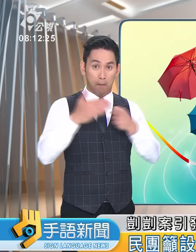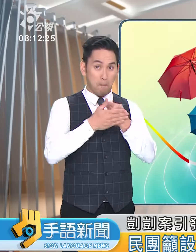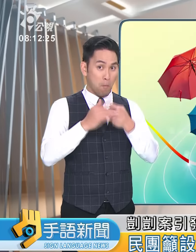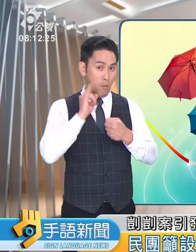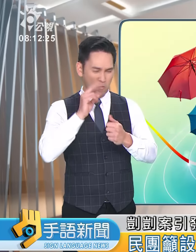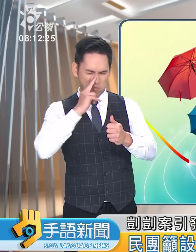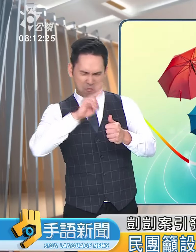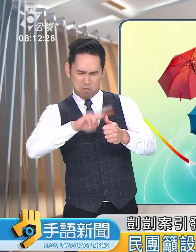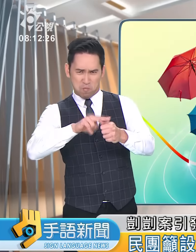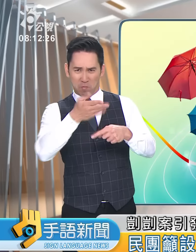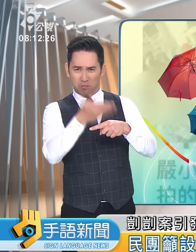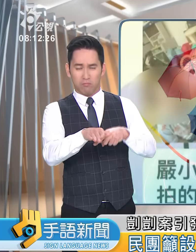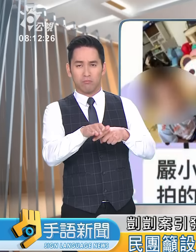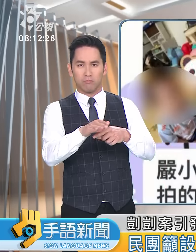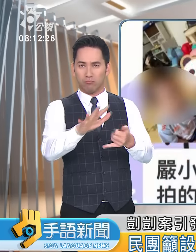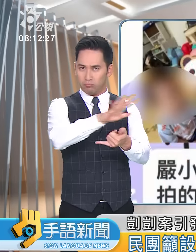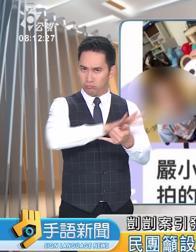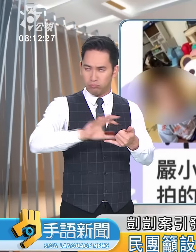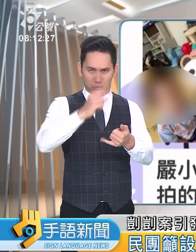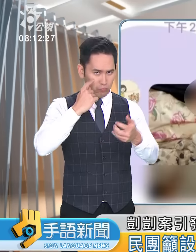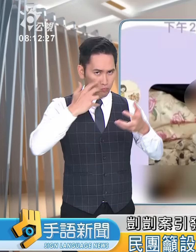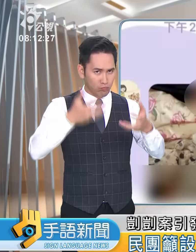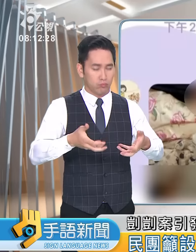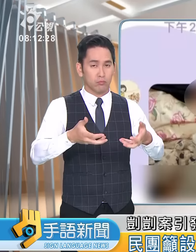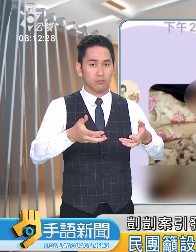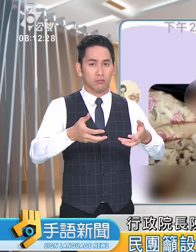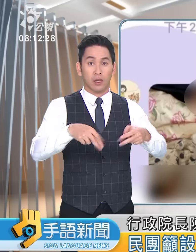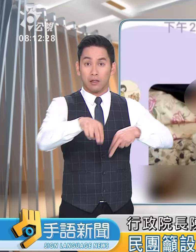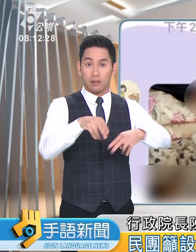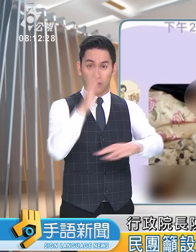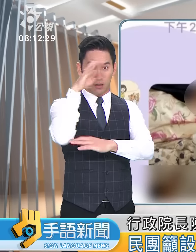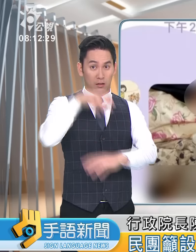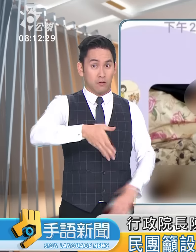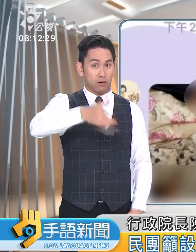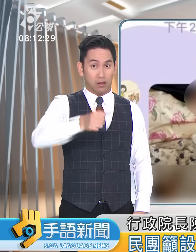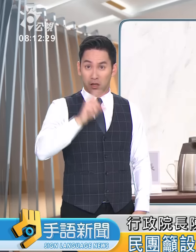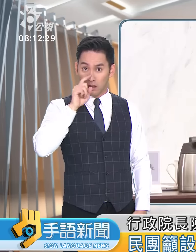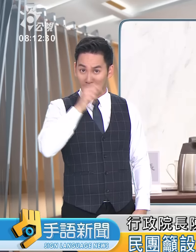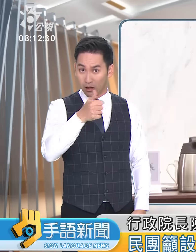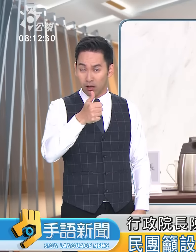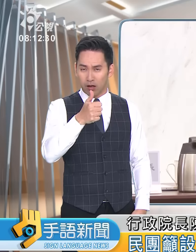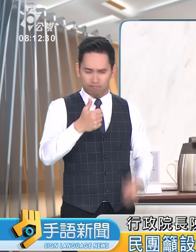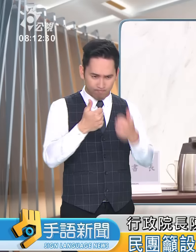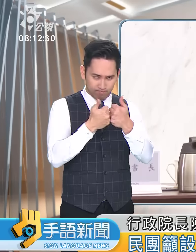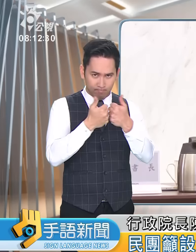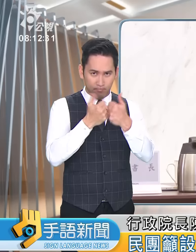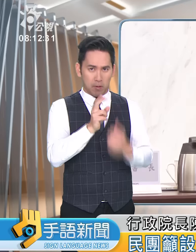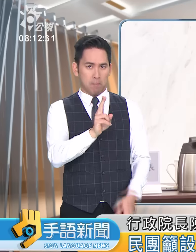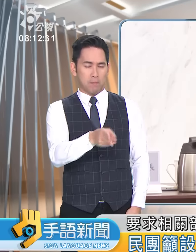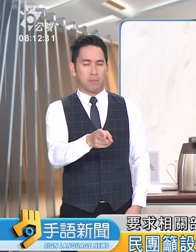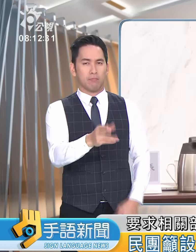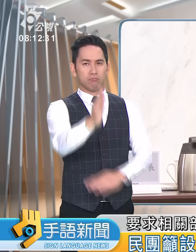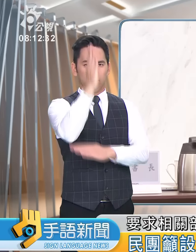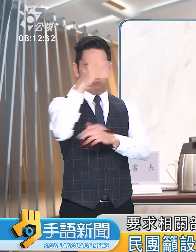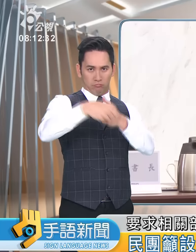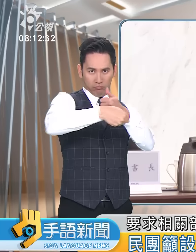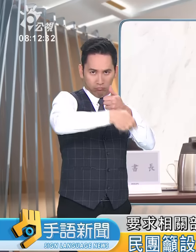凯凯案引发全台关注，行政院长陈建仁在院会上要求相关部